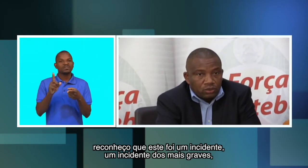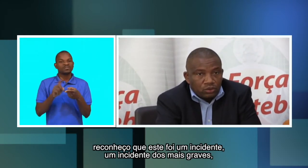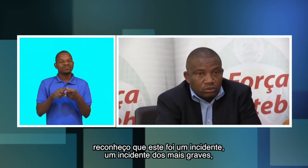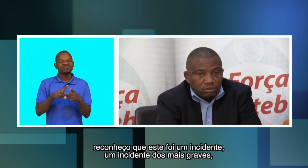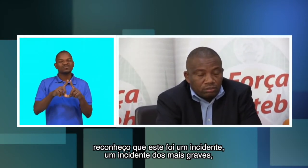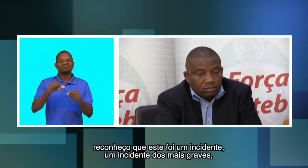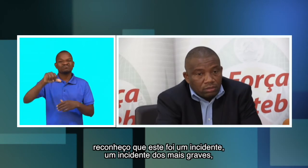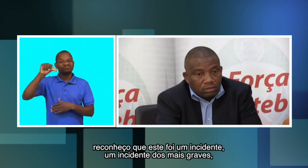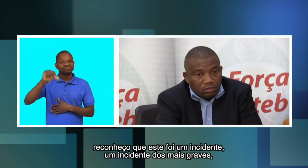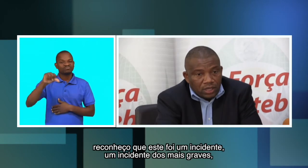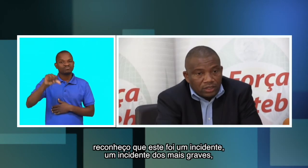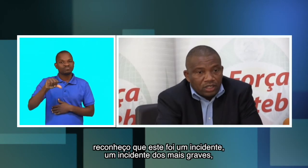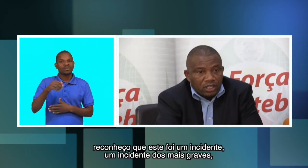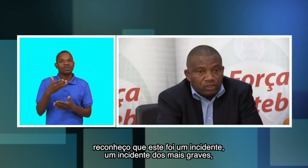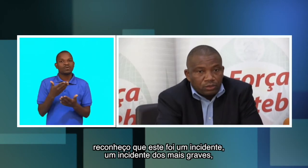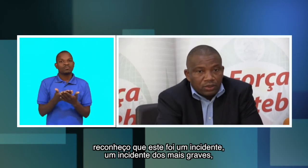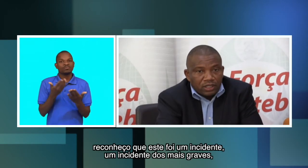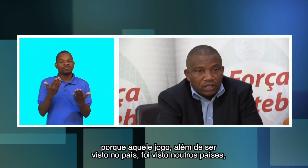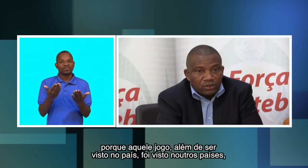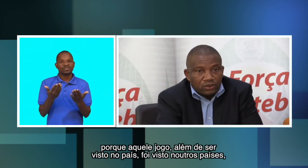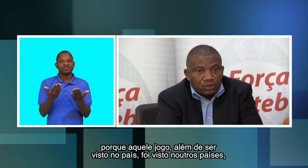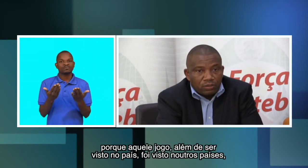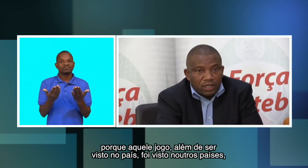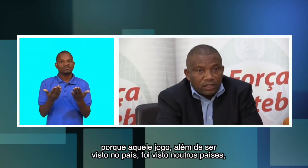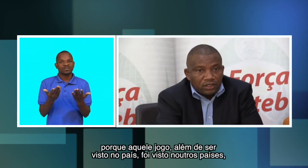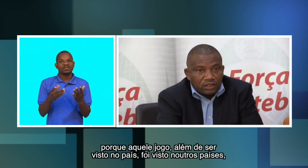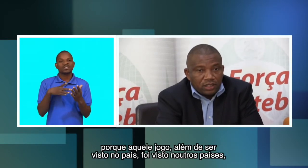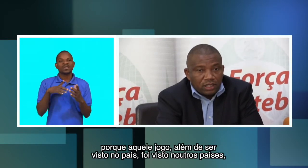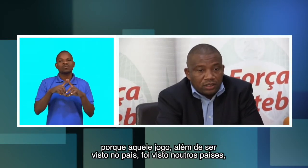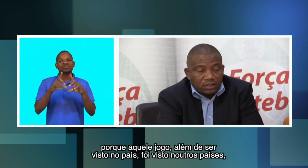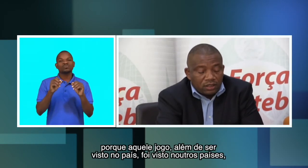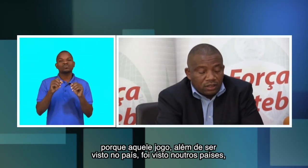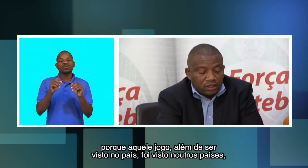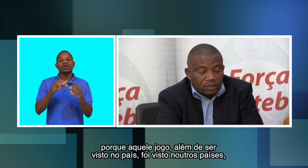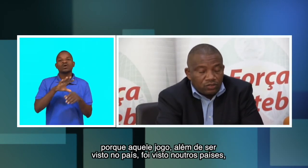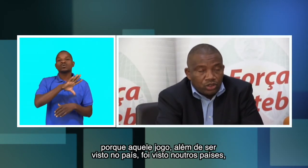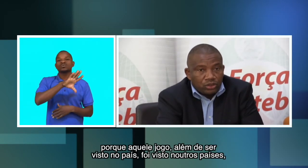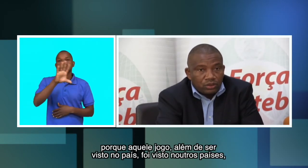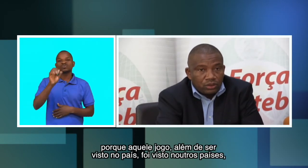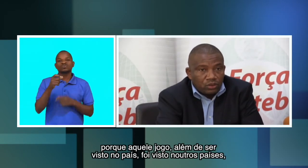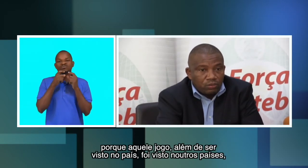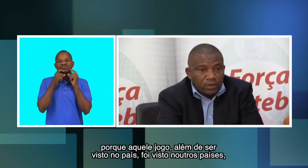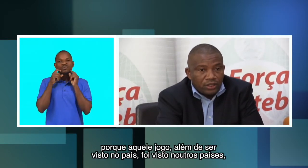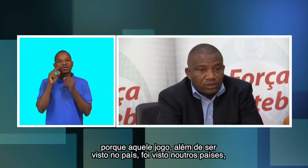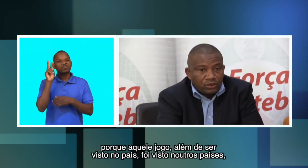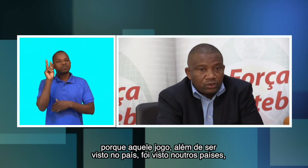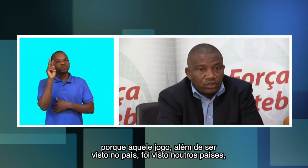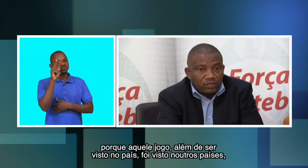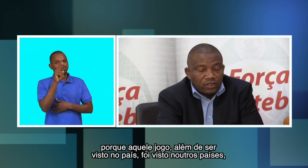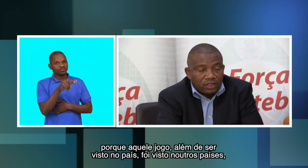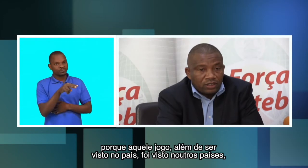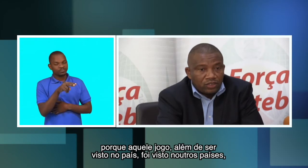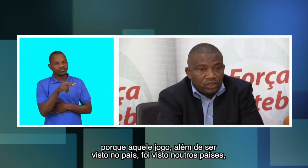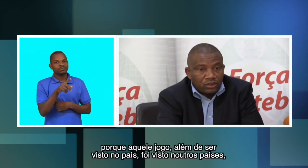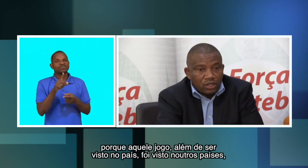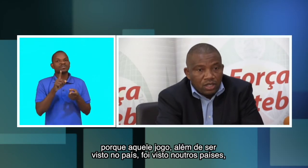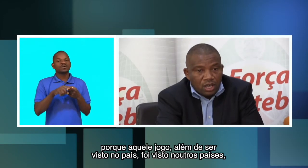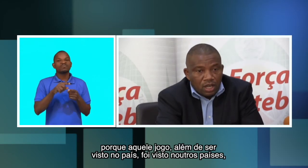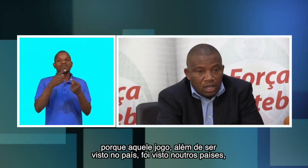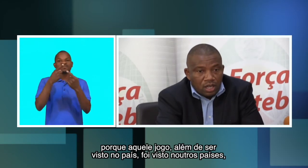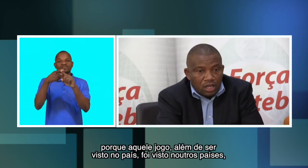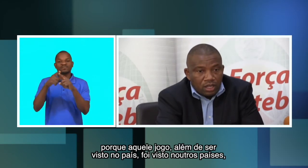um incidente dos mais graves, porque aquele jogo, para além de estar a ser visto no país todo, esteve a ser